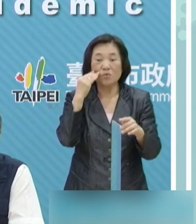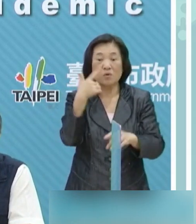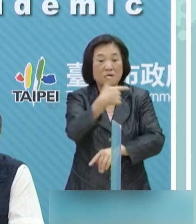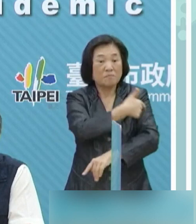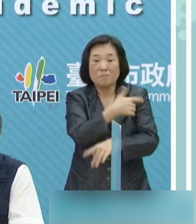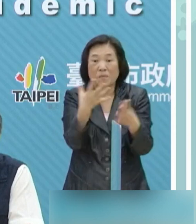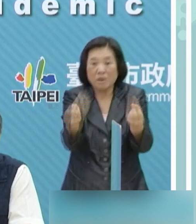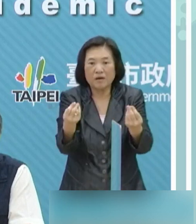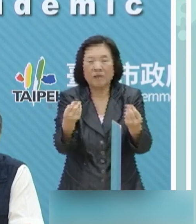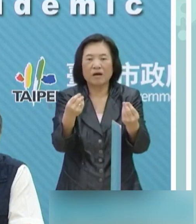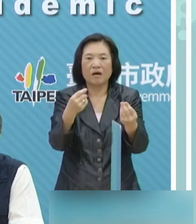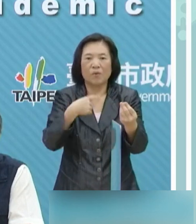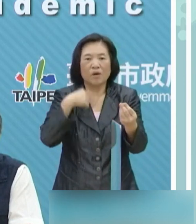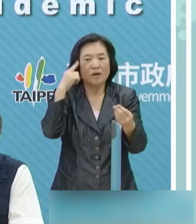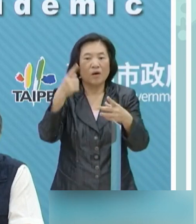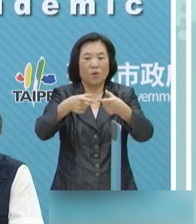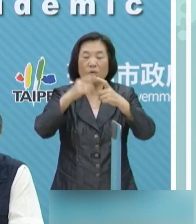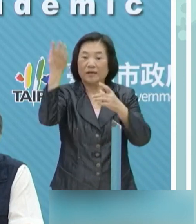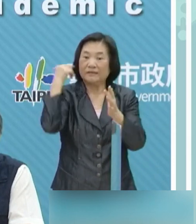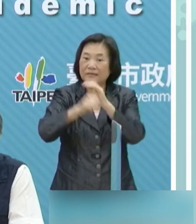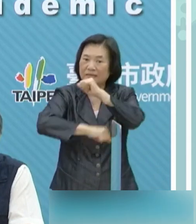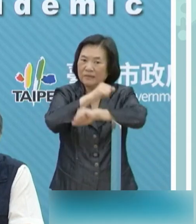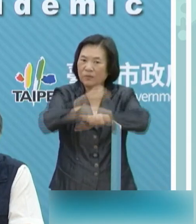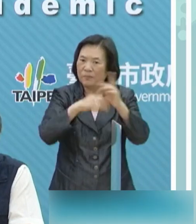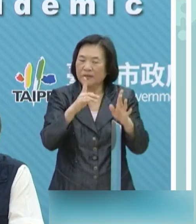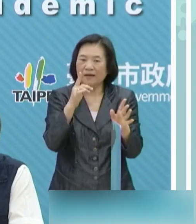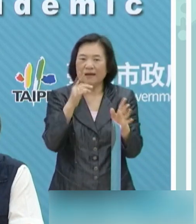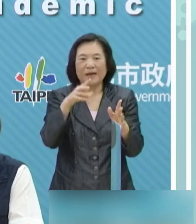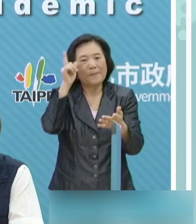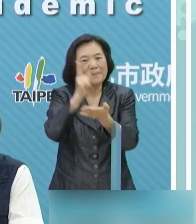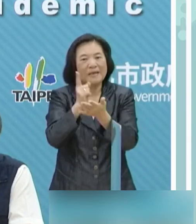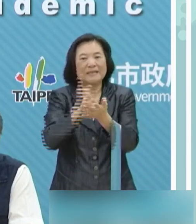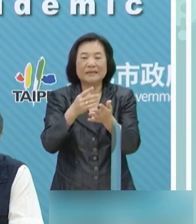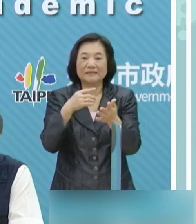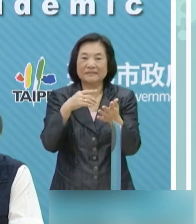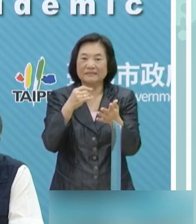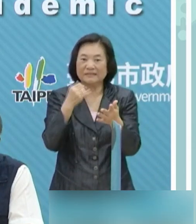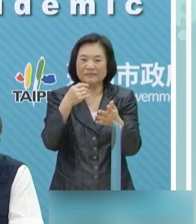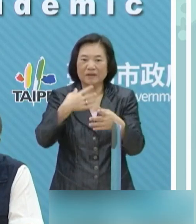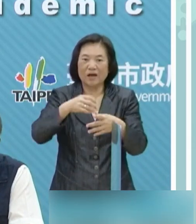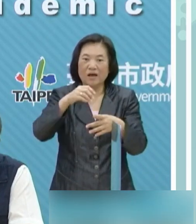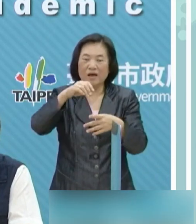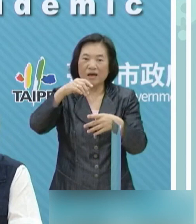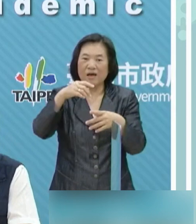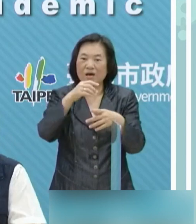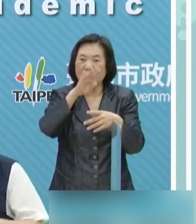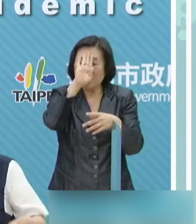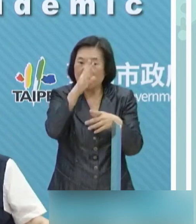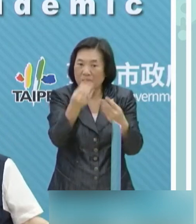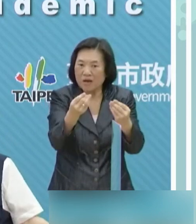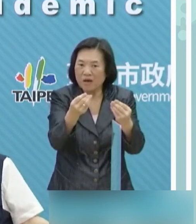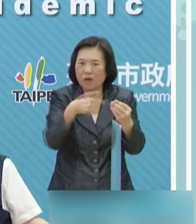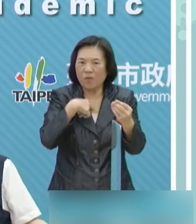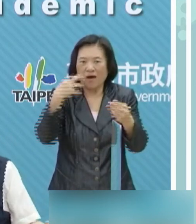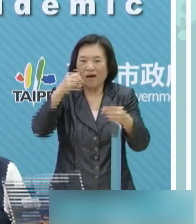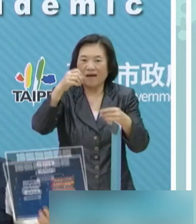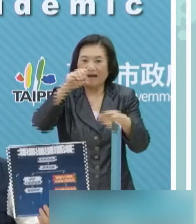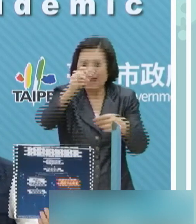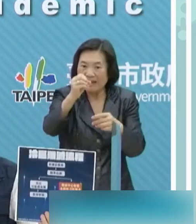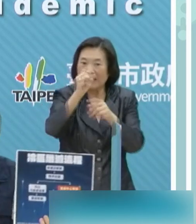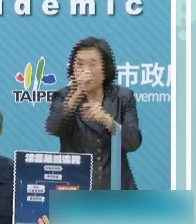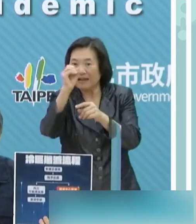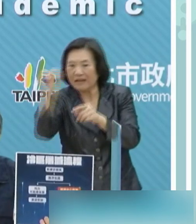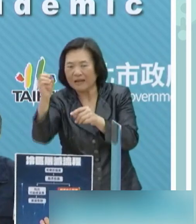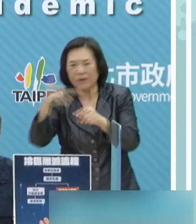的数目哈。是不是有的变化哈，就可以比较清楚目前的状况。不过我相信目前整个台北市疫情